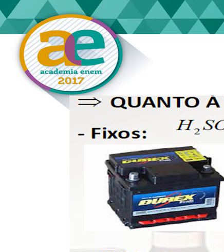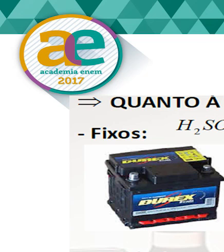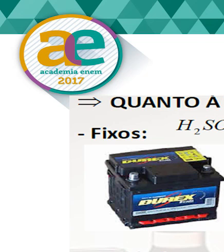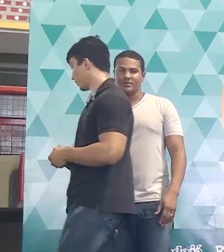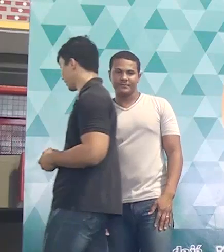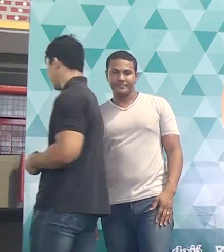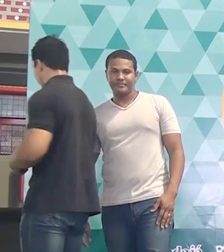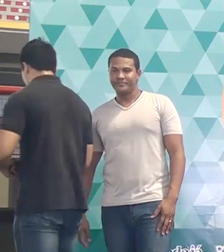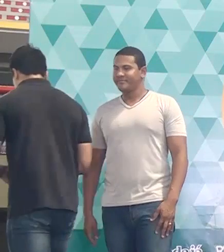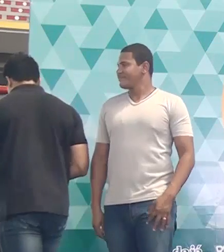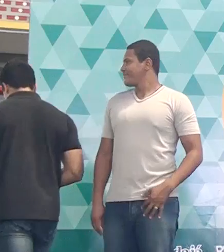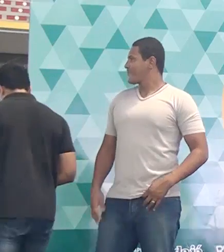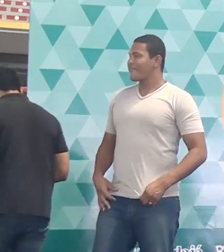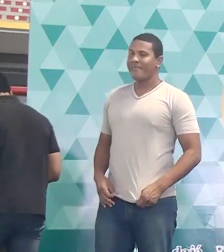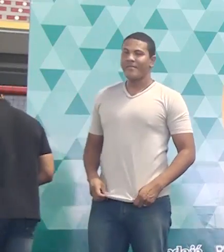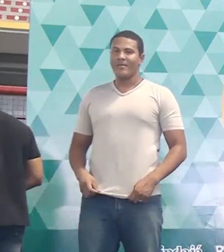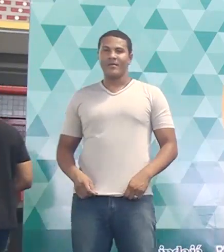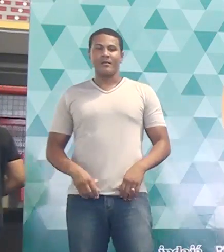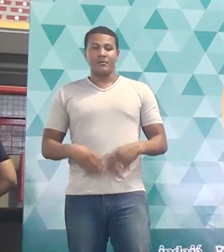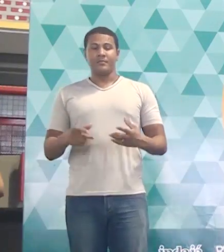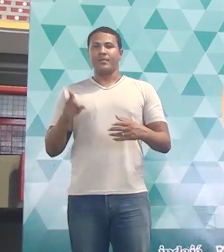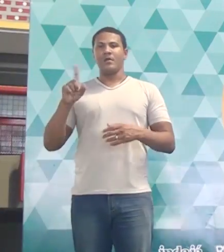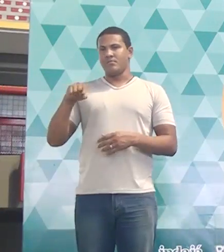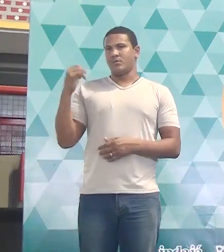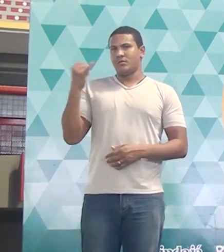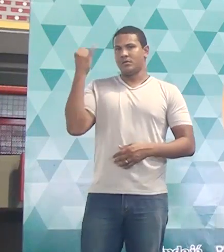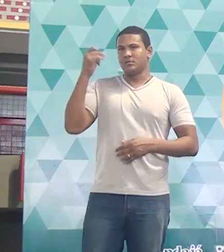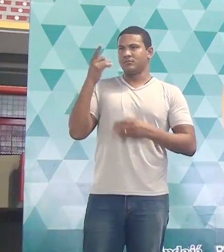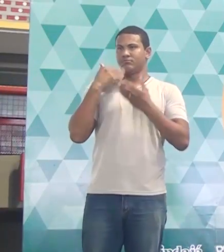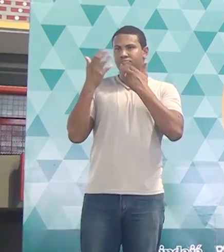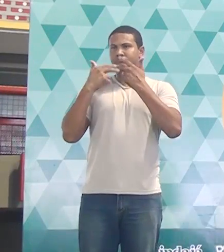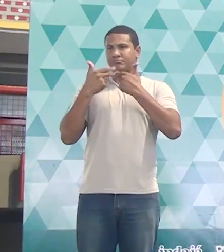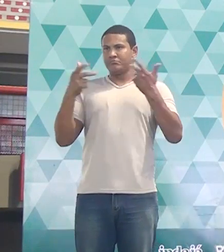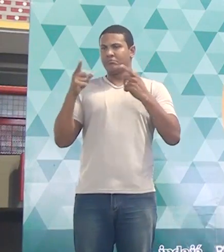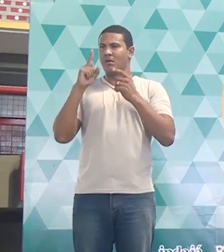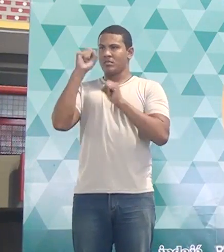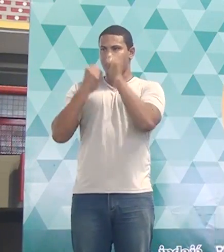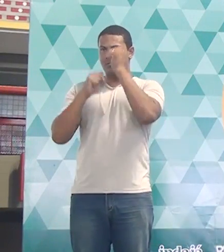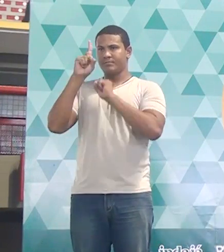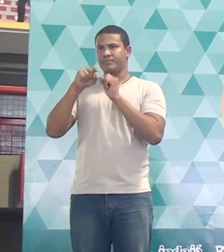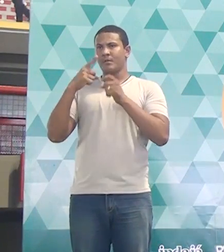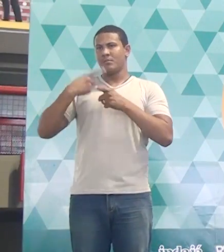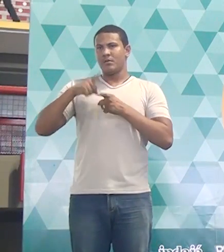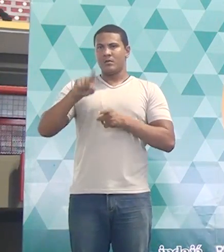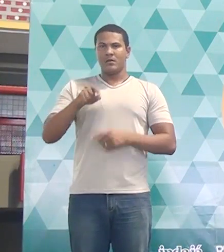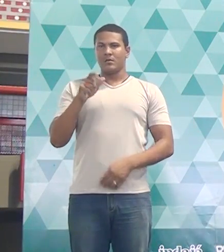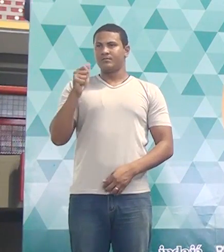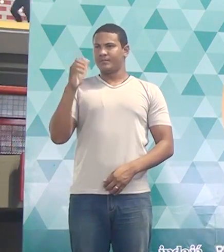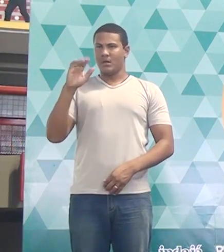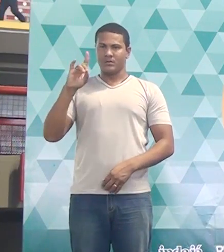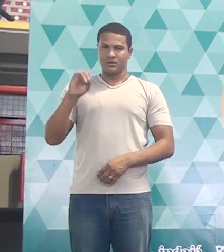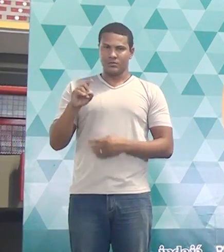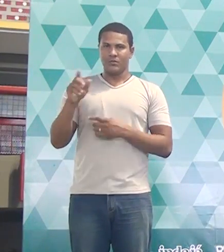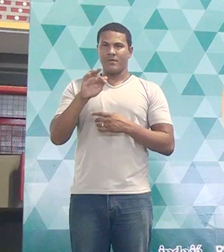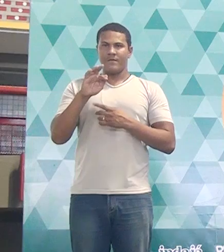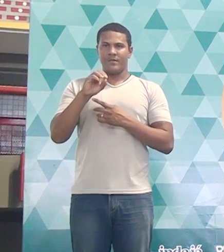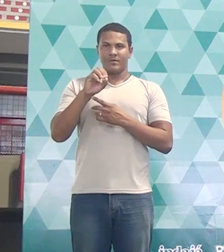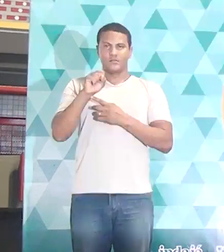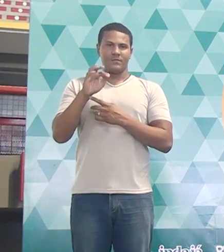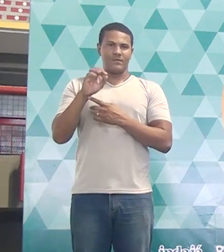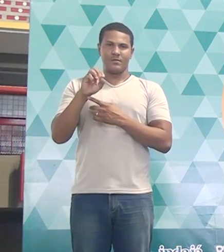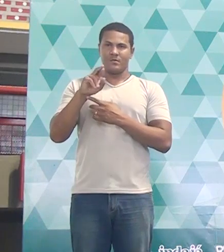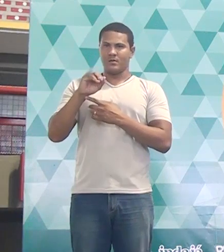fosfatos, e ele é muito importante para a indústria alimentícia. Pessoal, o ácido fosfórico, ele é muito usado como